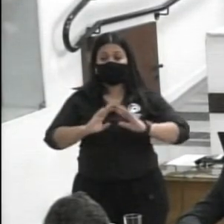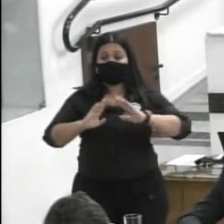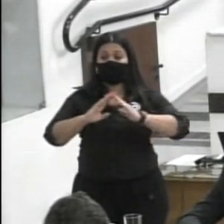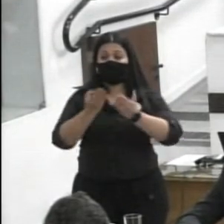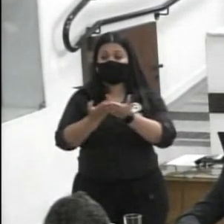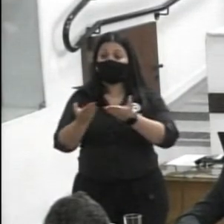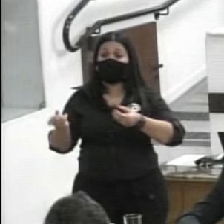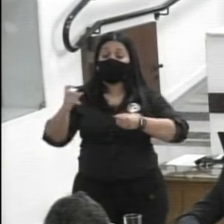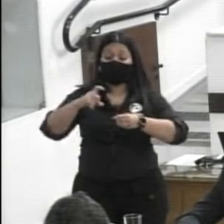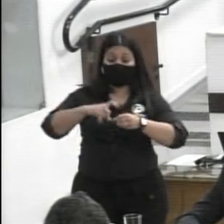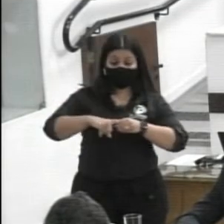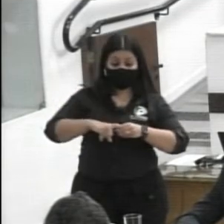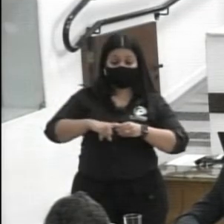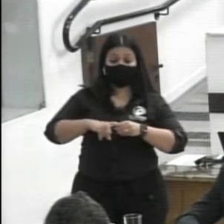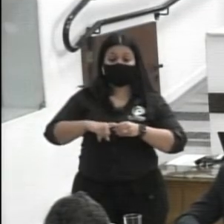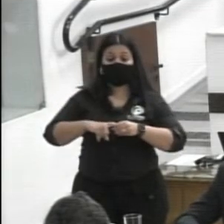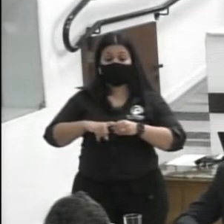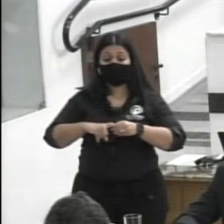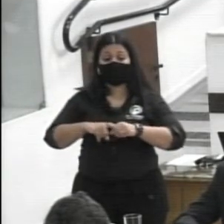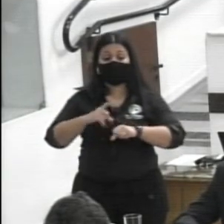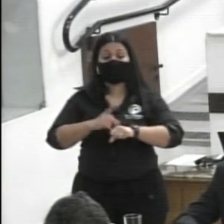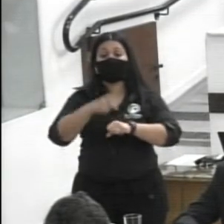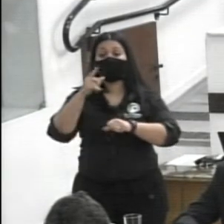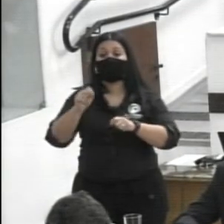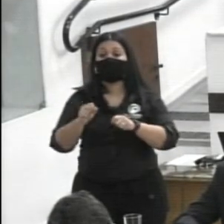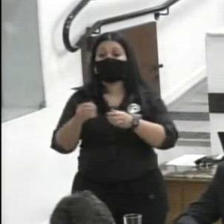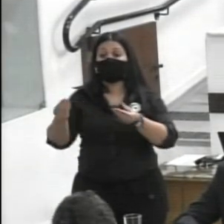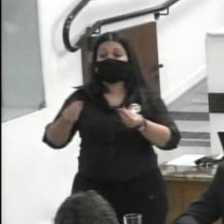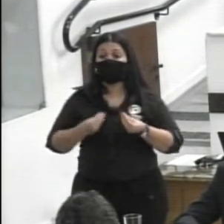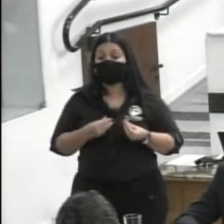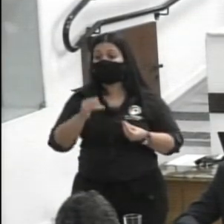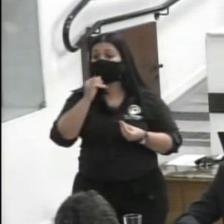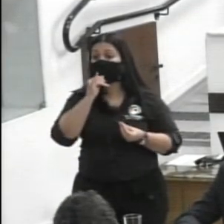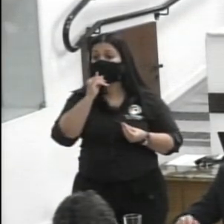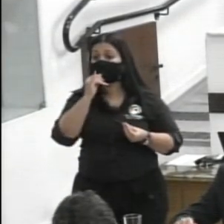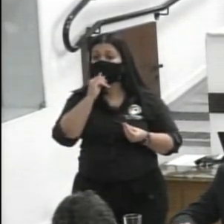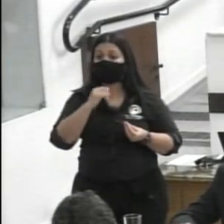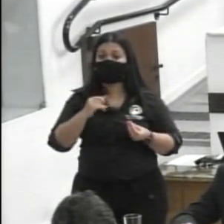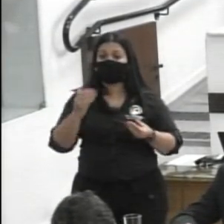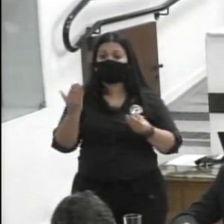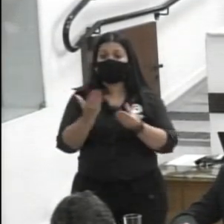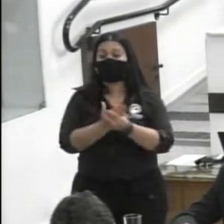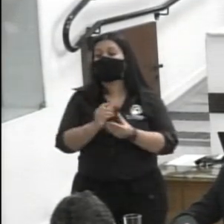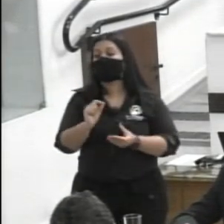repente, veio uma liminar que fechou todas as escolas.